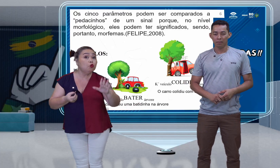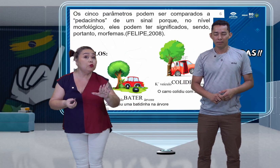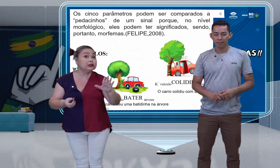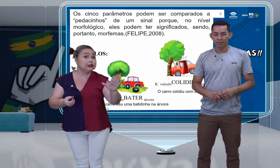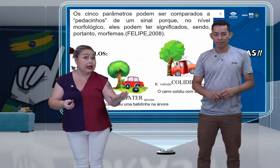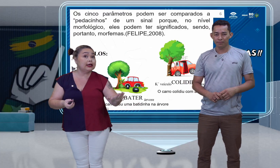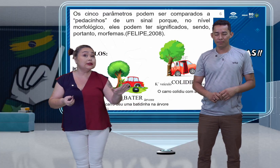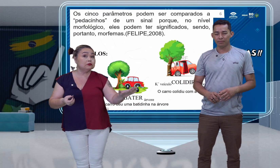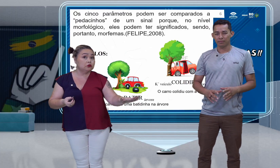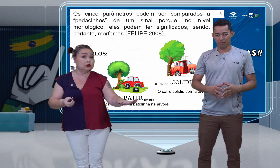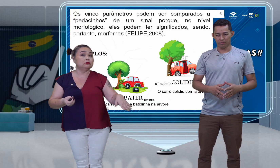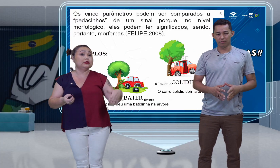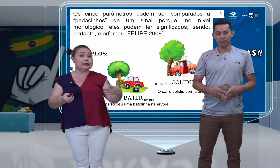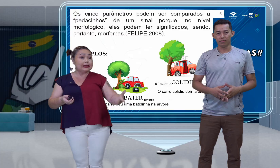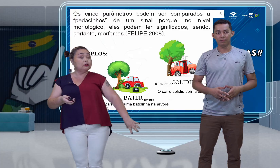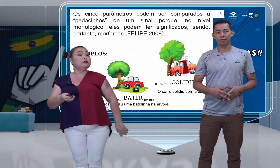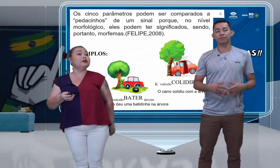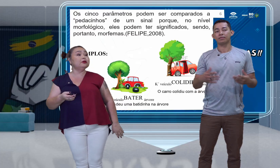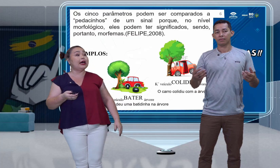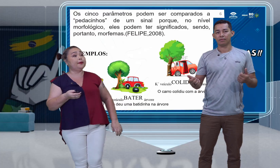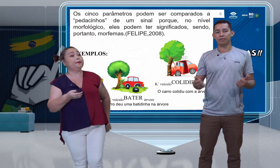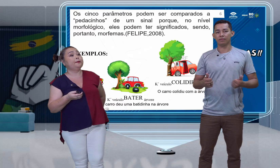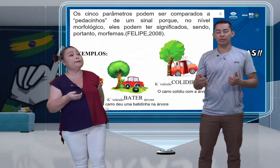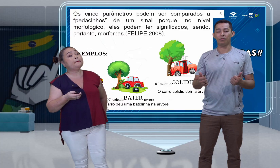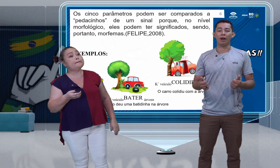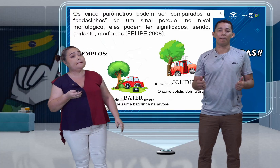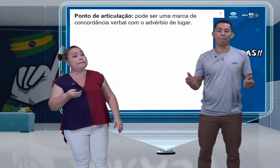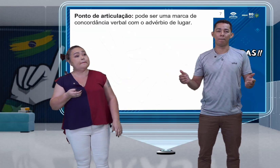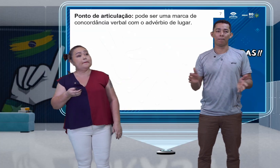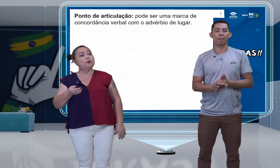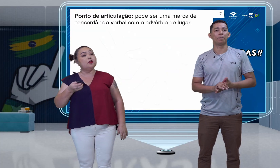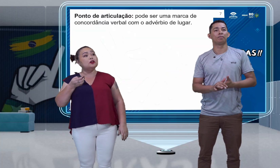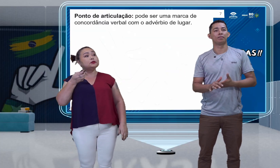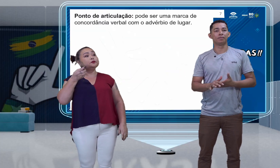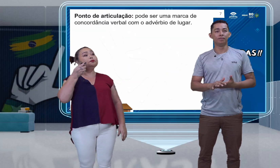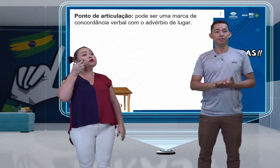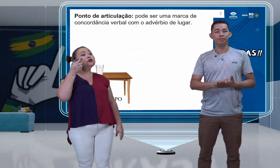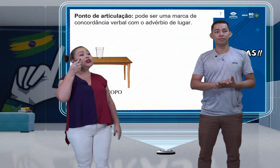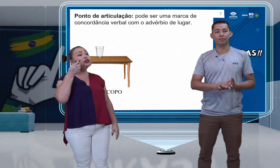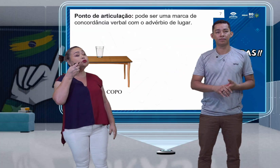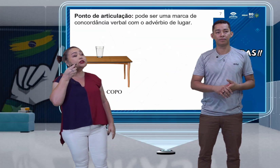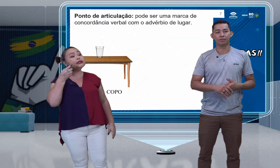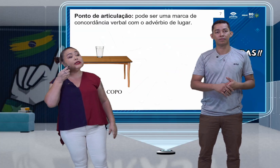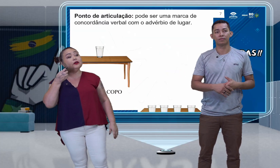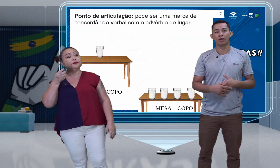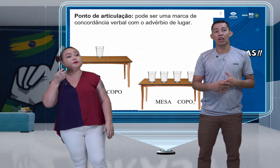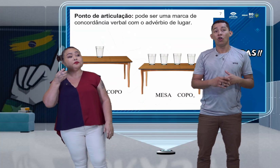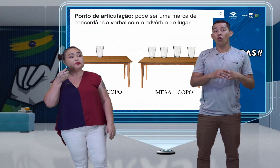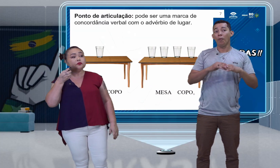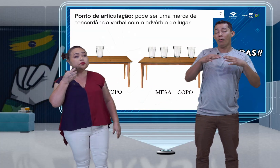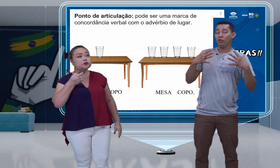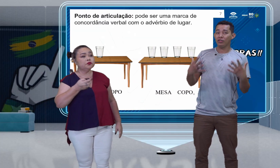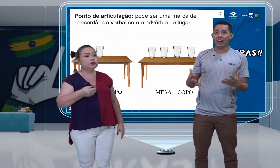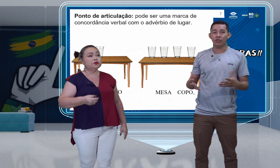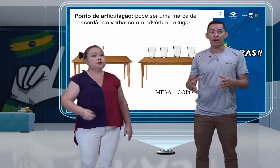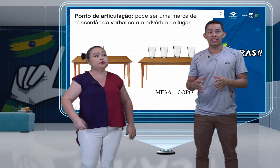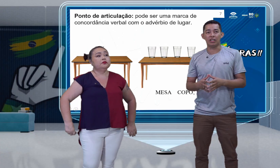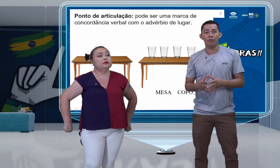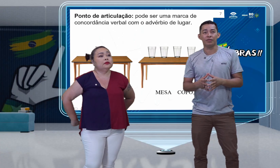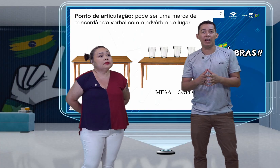Alguns sinais mudam, tá certo? Vamos lá. Então bora. Próximo. Ponto de articulação. O ponto de articulação, ele